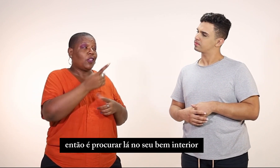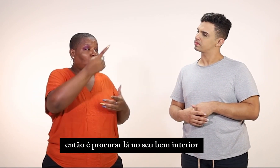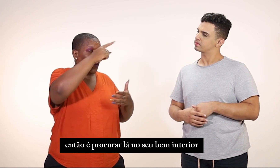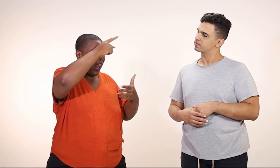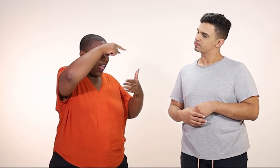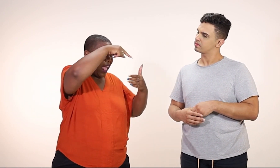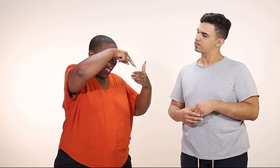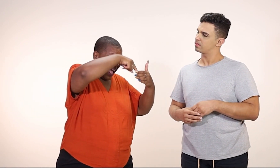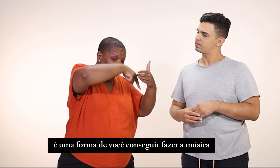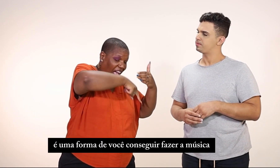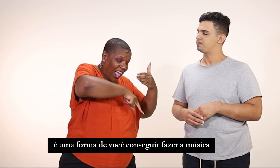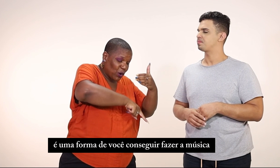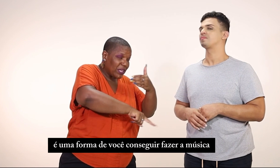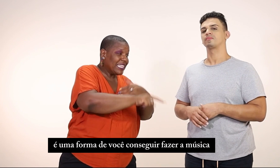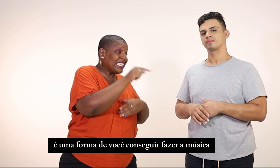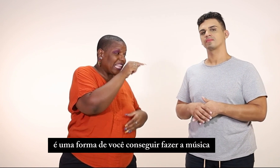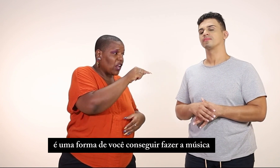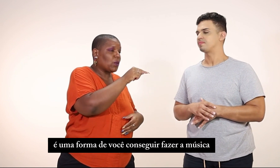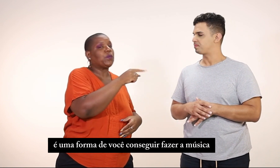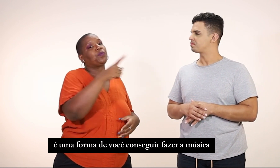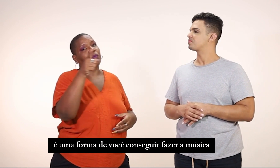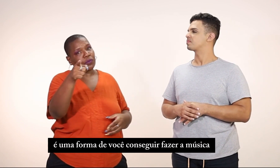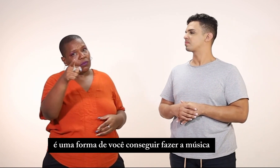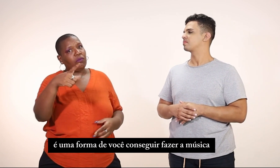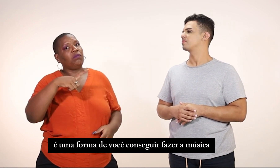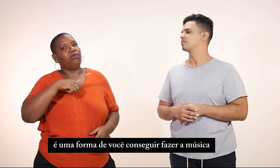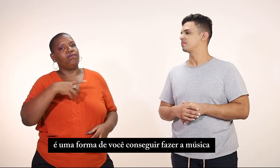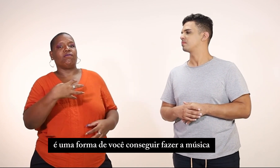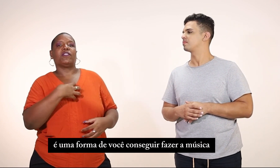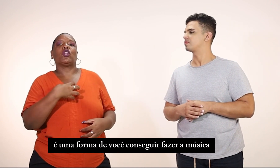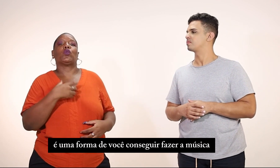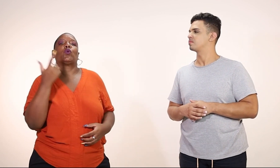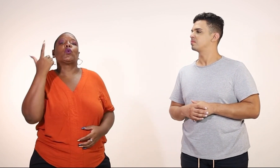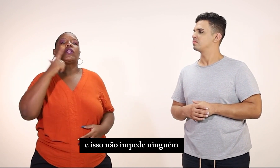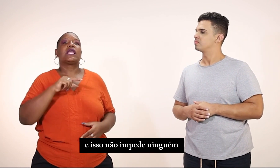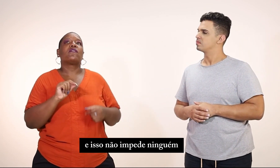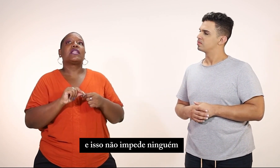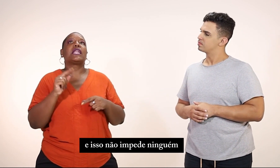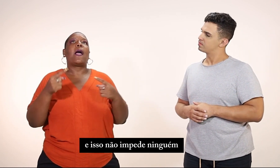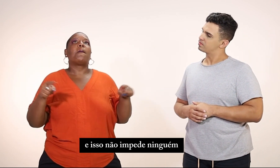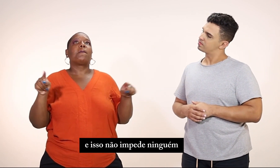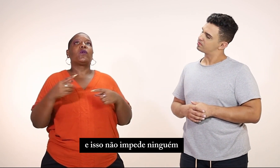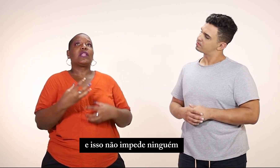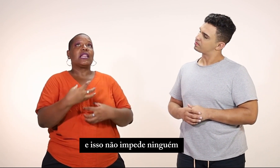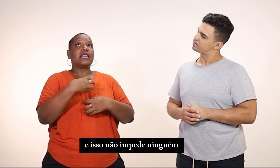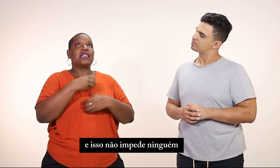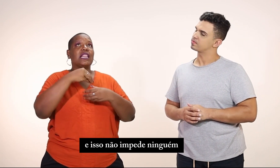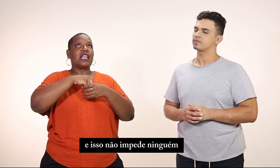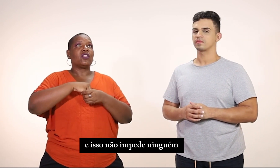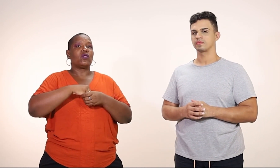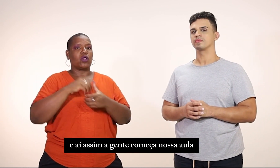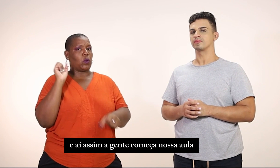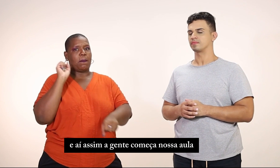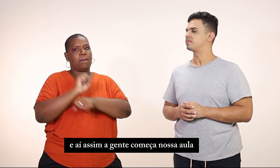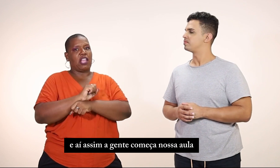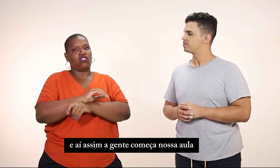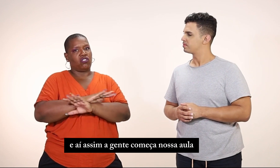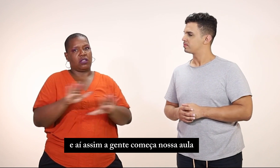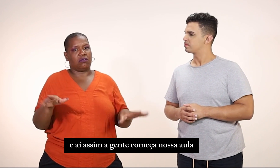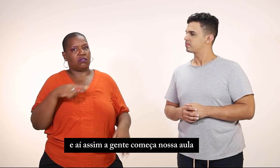interior uma forma de você conseguir fazer a música e isso não impede ninguém. E aí, assim, a gente começa